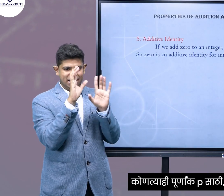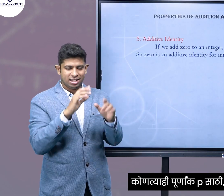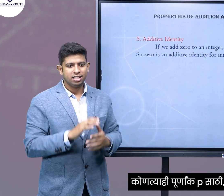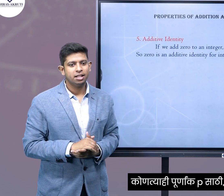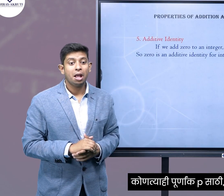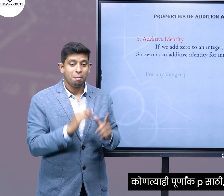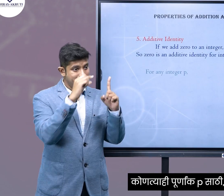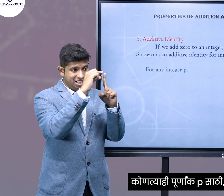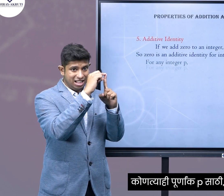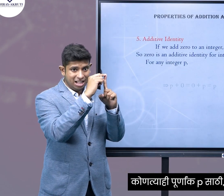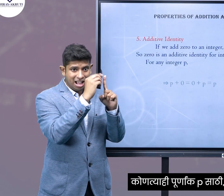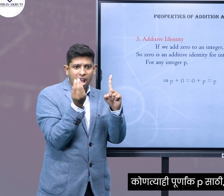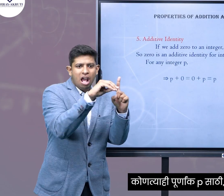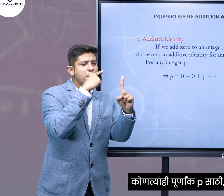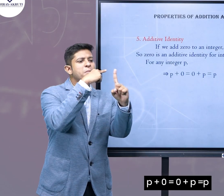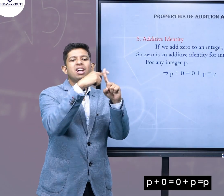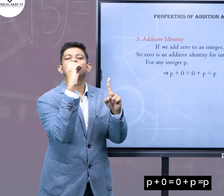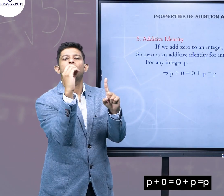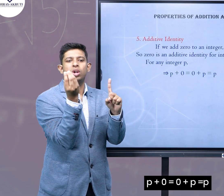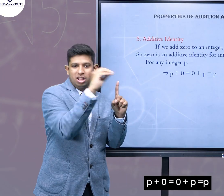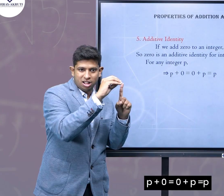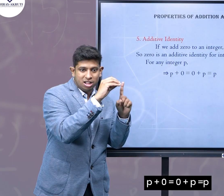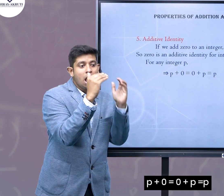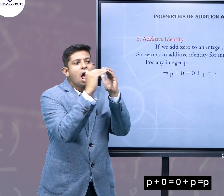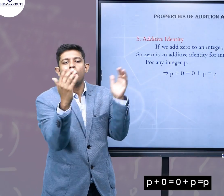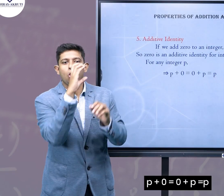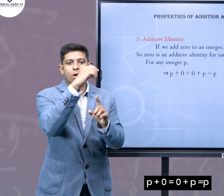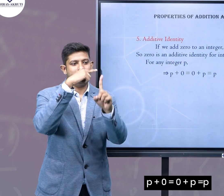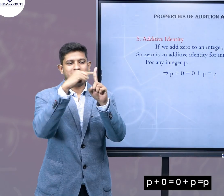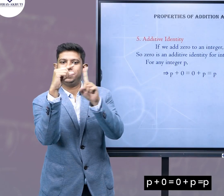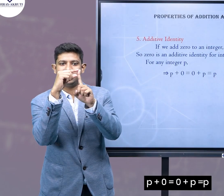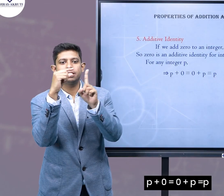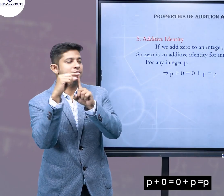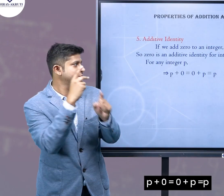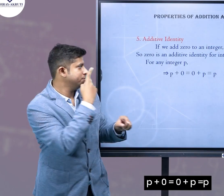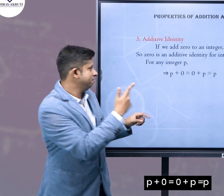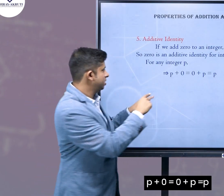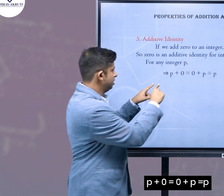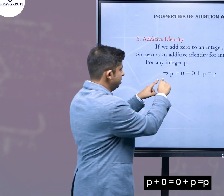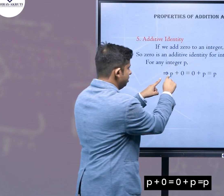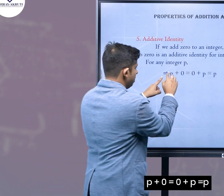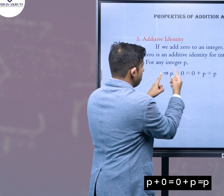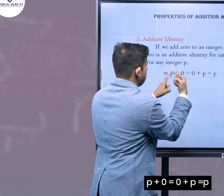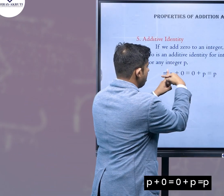कोणताही पूर्णांक p साठी p प्लस q इज इक्वल टू p प्लस 0 इज इक्वल टू 0 प्लस p इज इक्वल टू